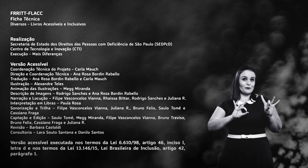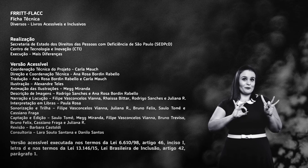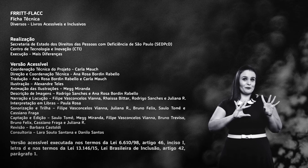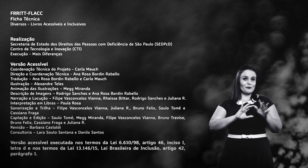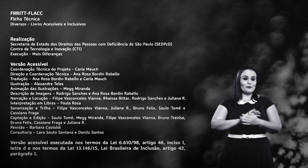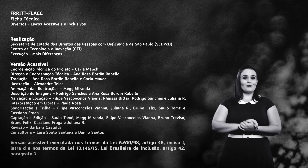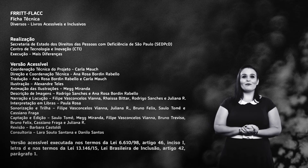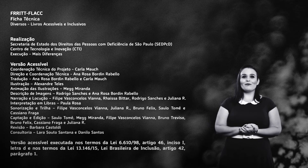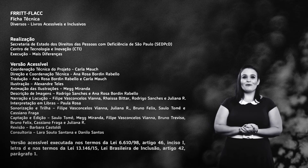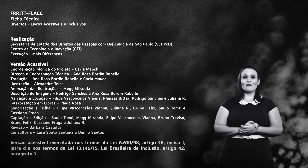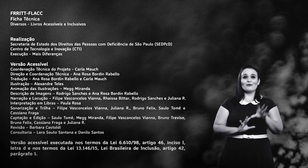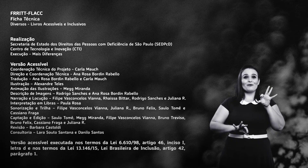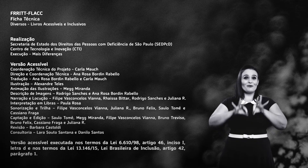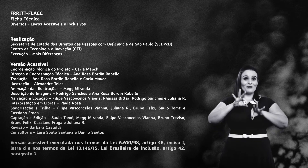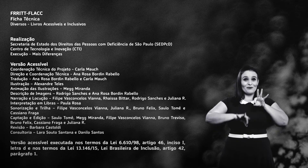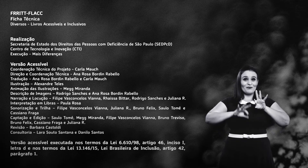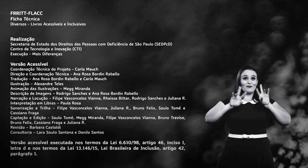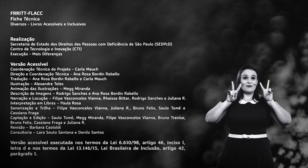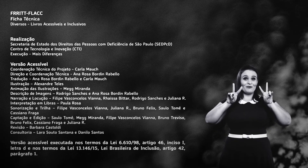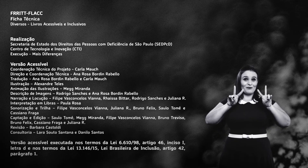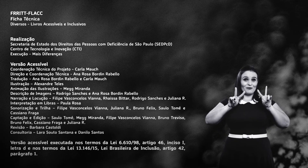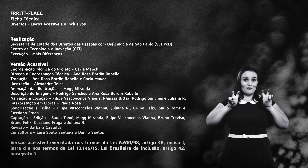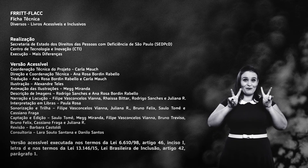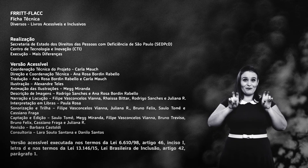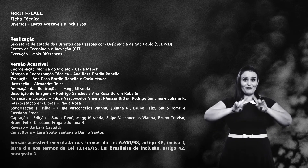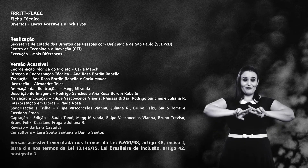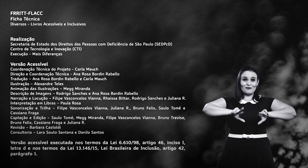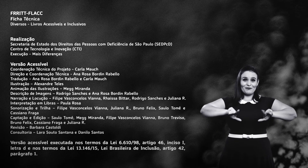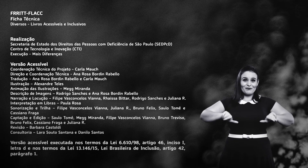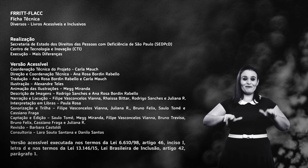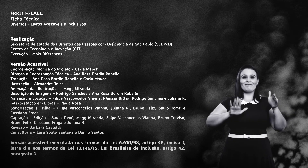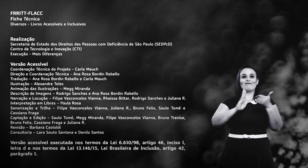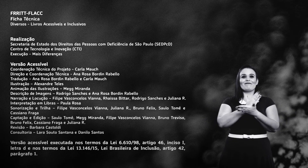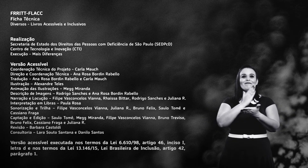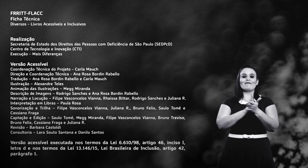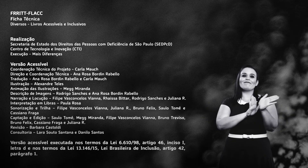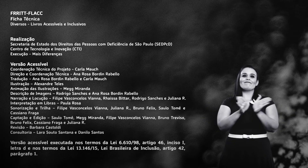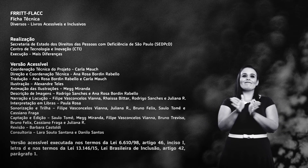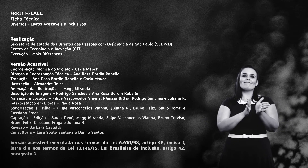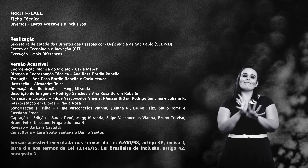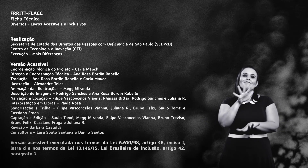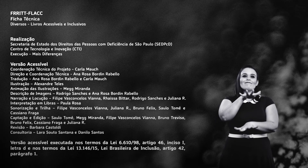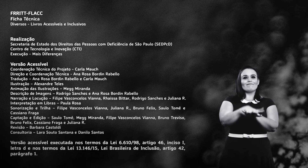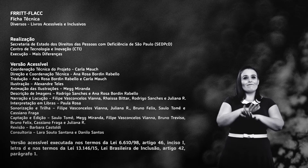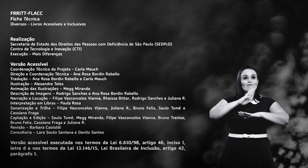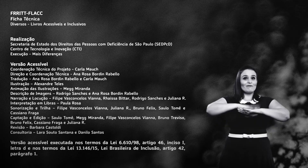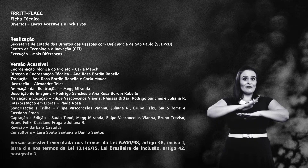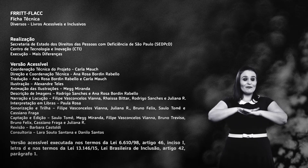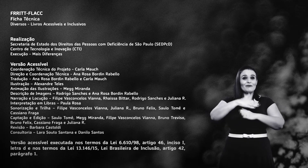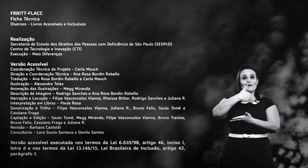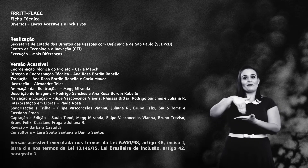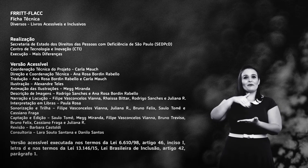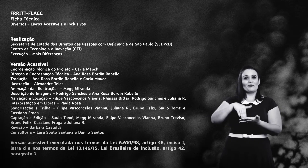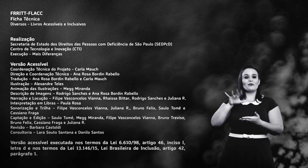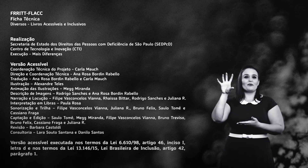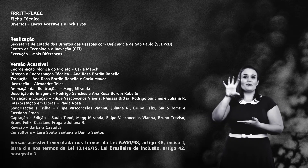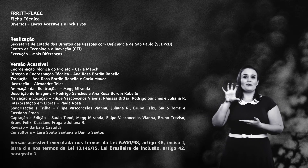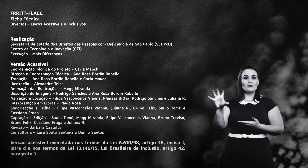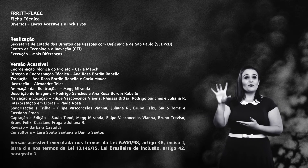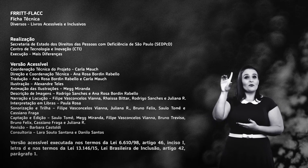Ficha técnica. Diversos. Livros acessíveis e inclusivos. Realização: Secretaria de Estado dos Direitos das Pessoas